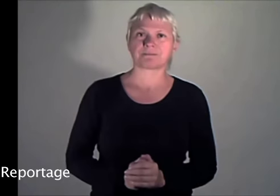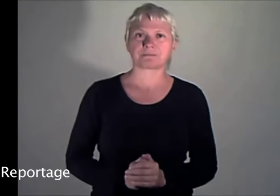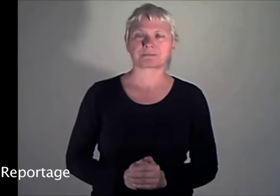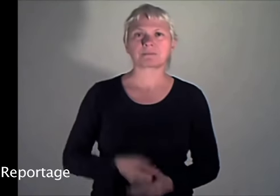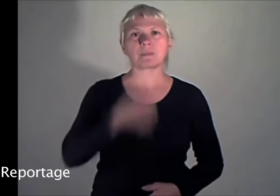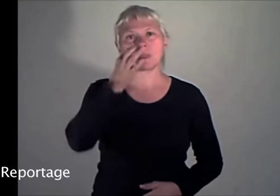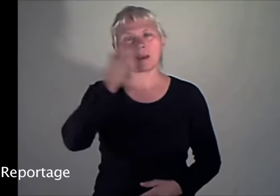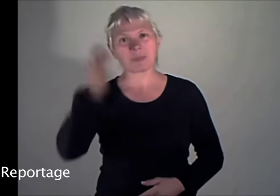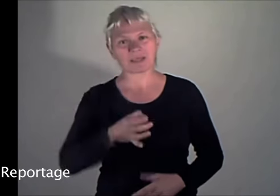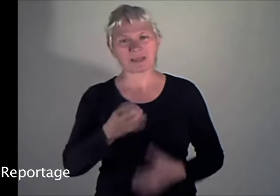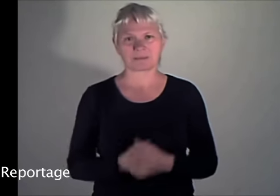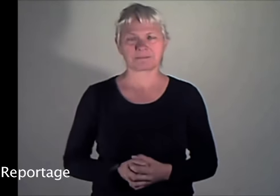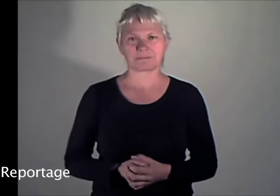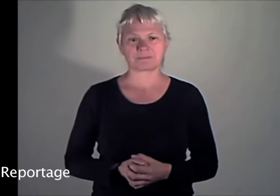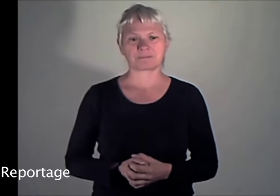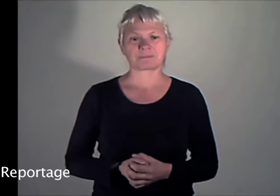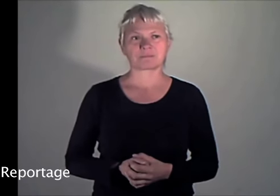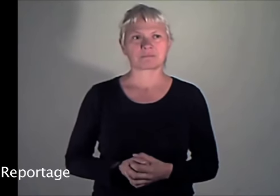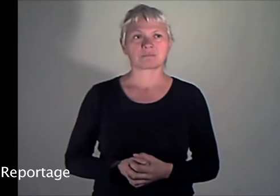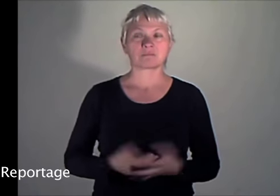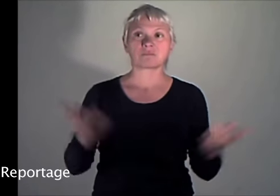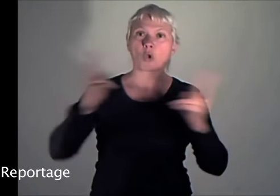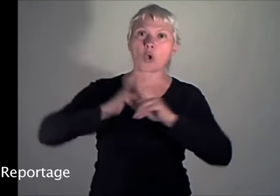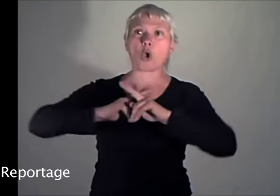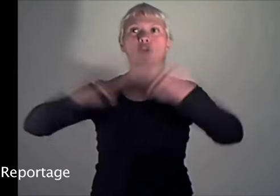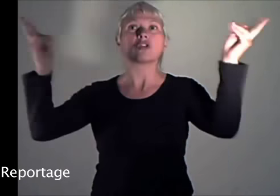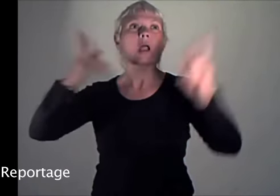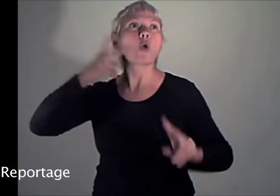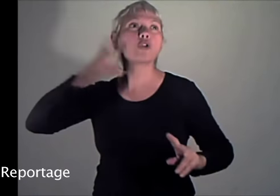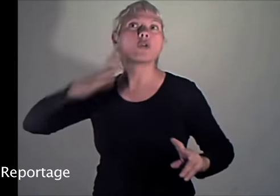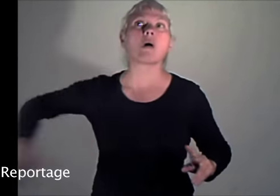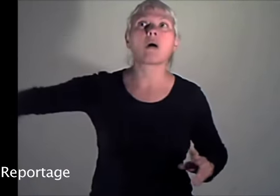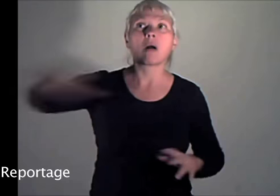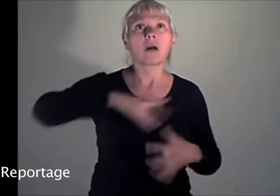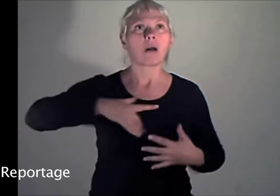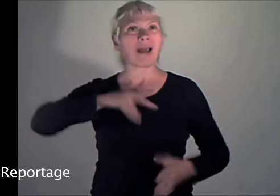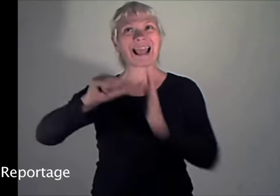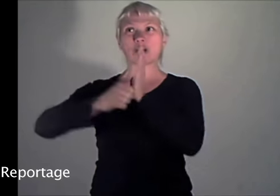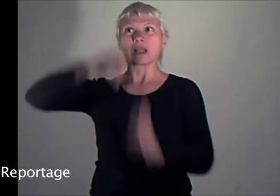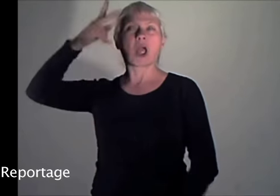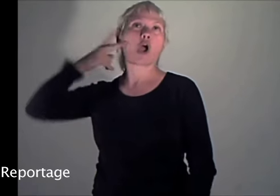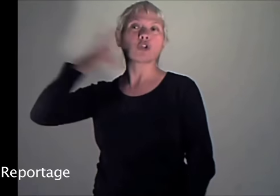d'entendant. On se dit j'ai une identité de femme, je suis féministe par exemple, ou je subis une oppression et je vais